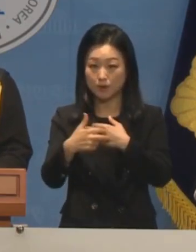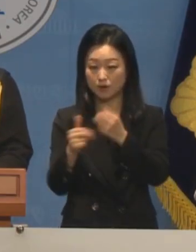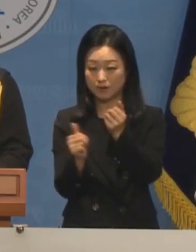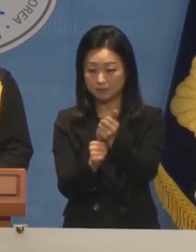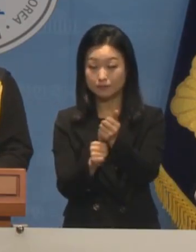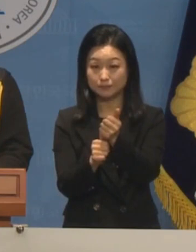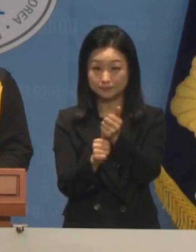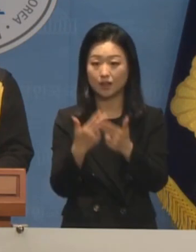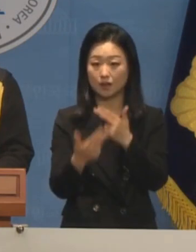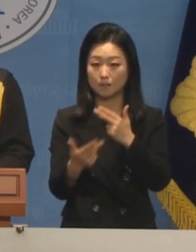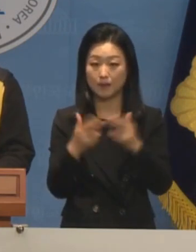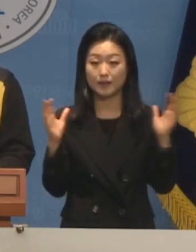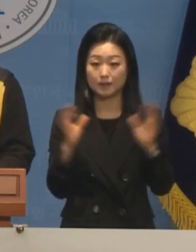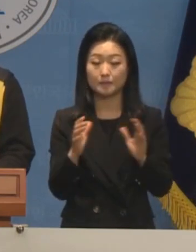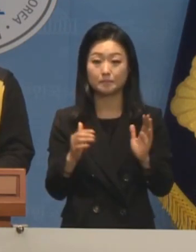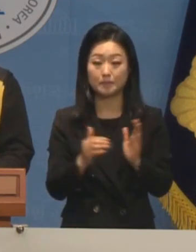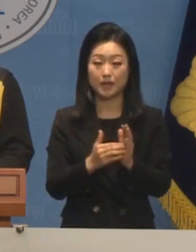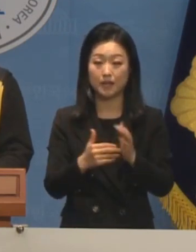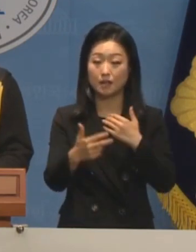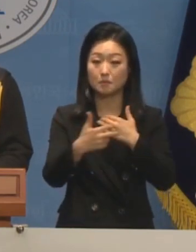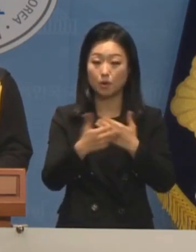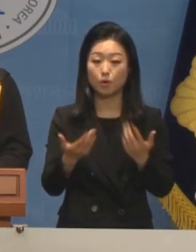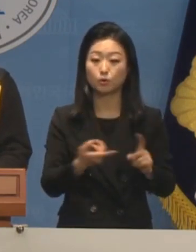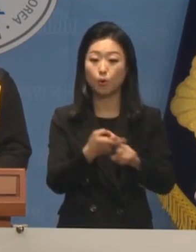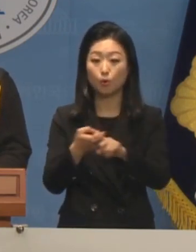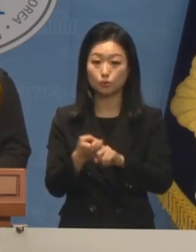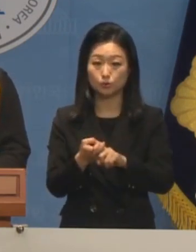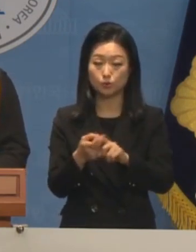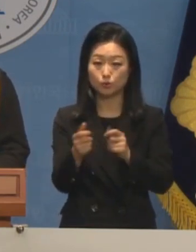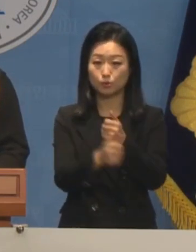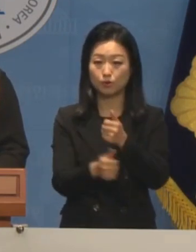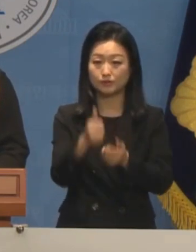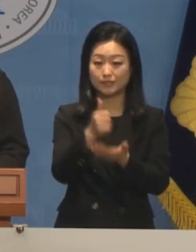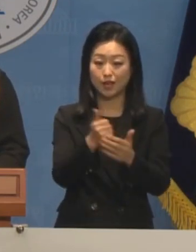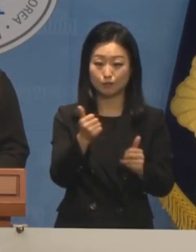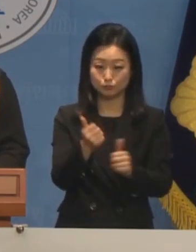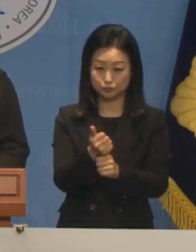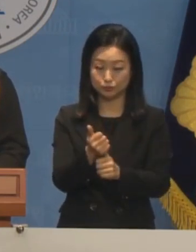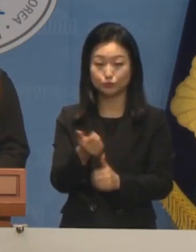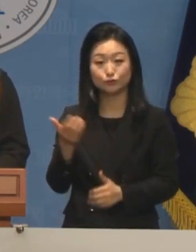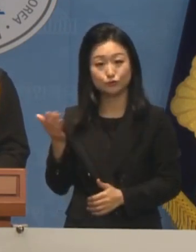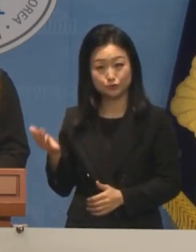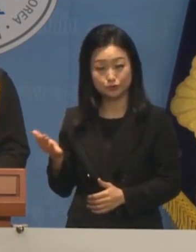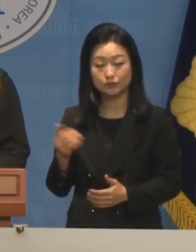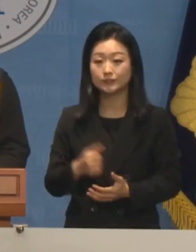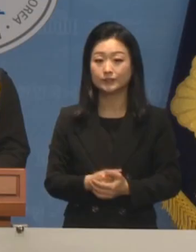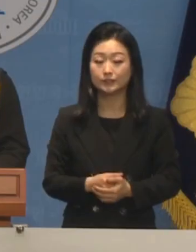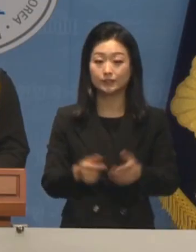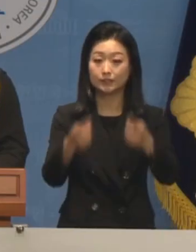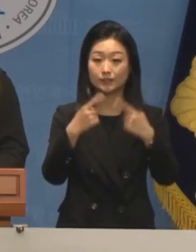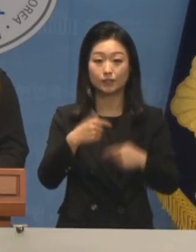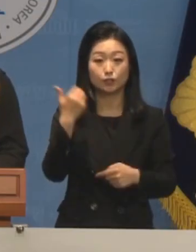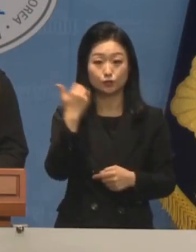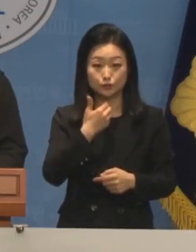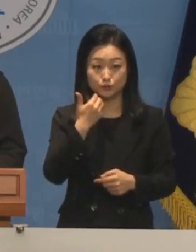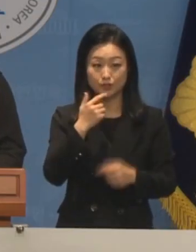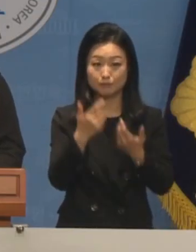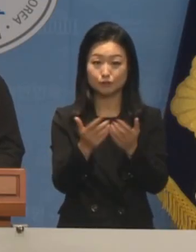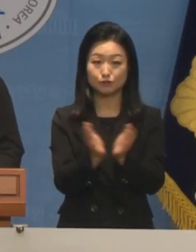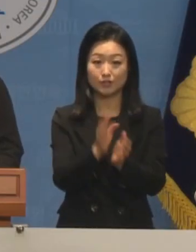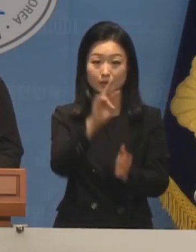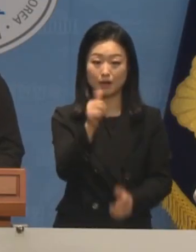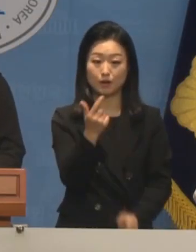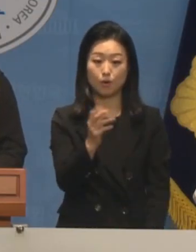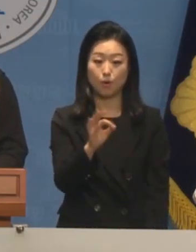저는 사회를 맡은 호조 부위원장 정재범 있니다 먼저 참가자 소개를 하겠습니다 더불어민주당 박홍배